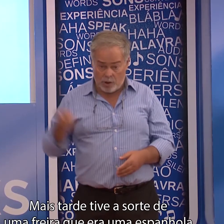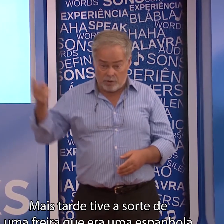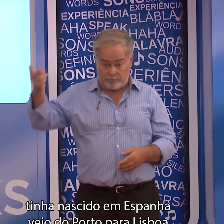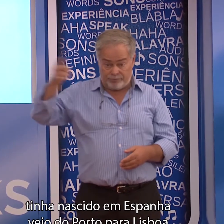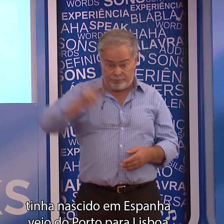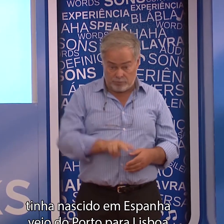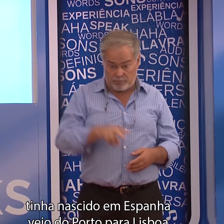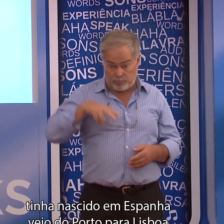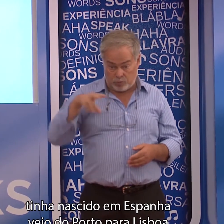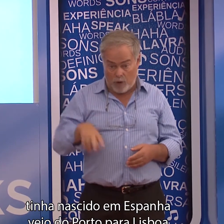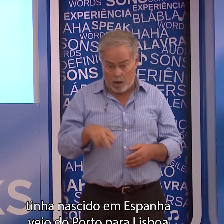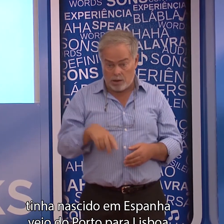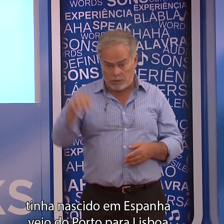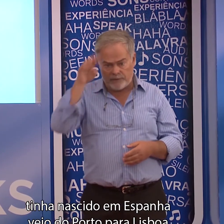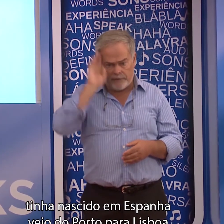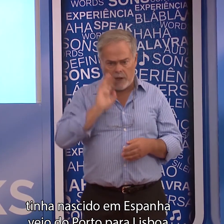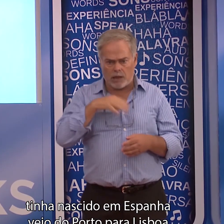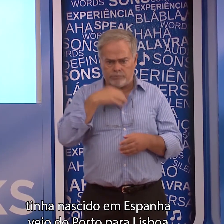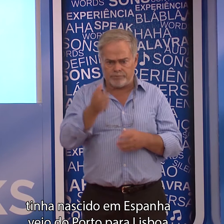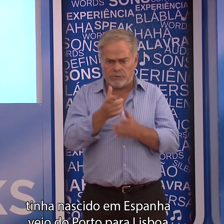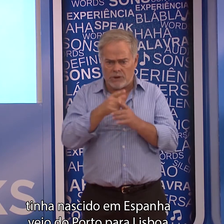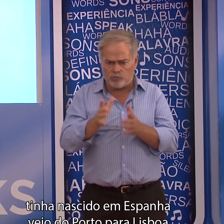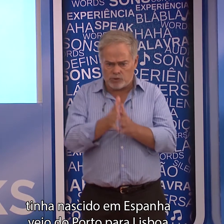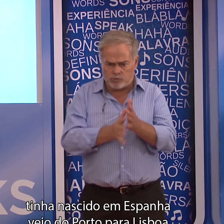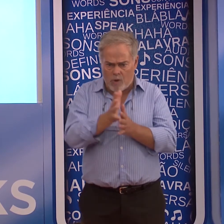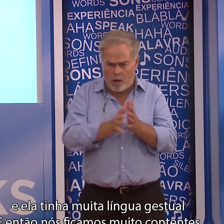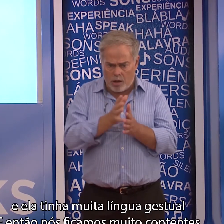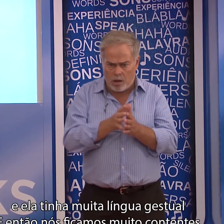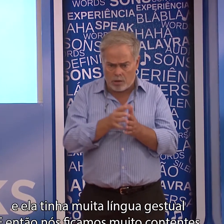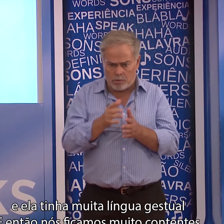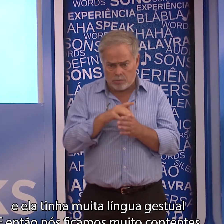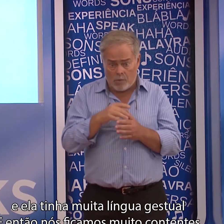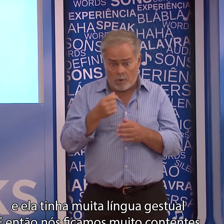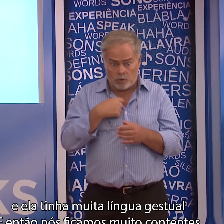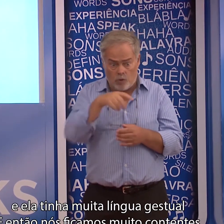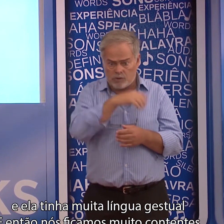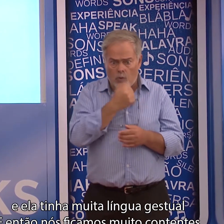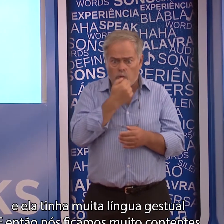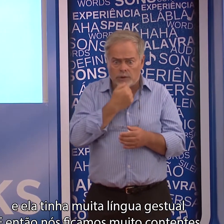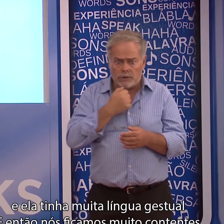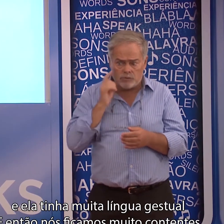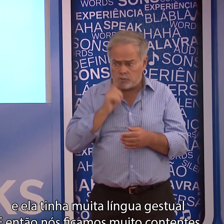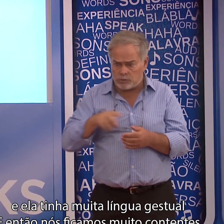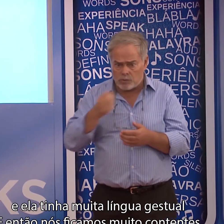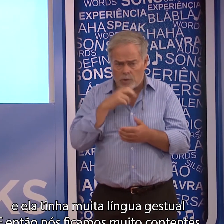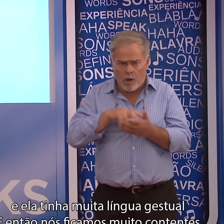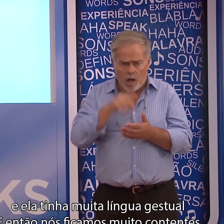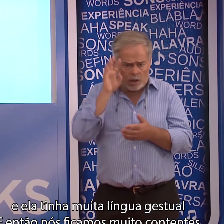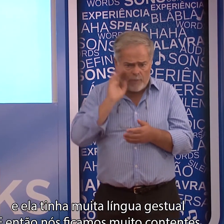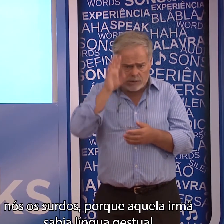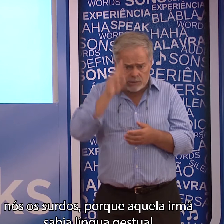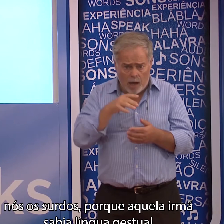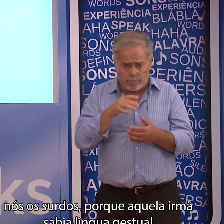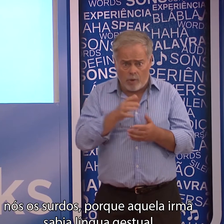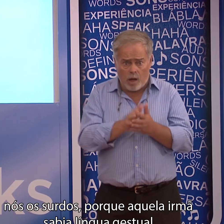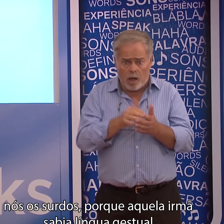que era uma espanhola, tinha nascido em Espanha, veio do Porto para Lisboa e ela tinha muita língua gestual. E então nós ficámos muito